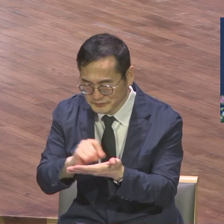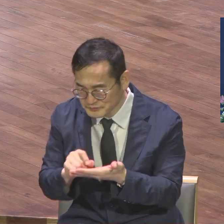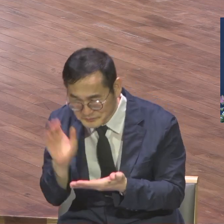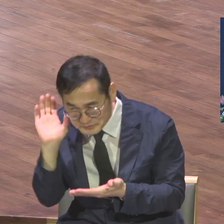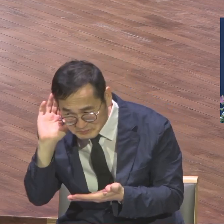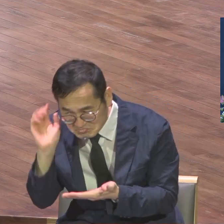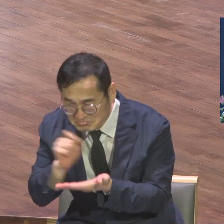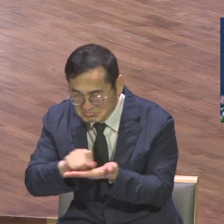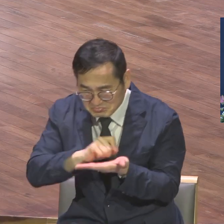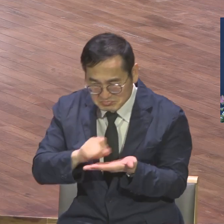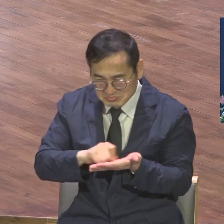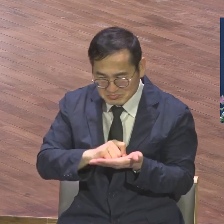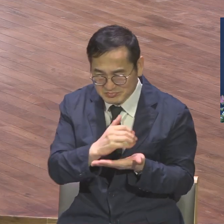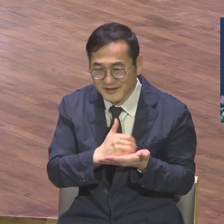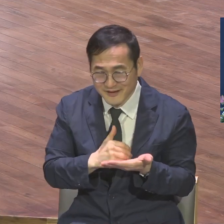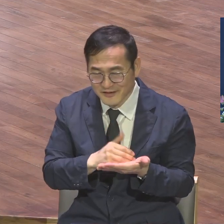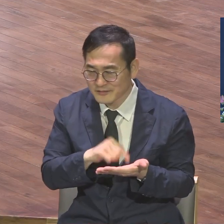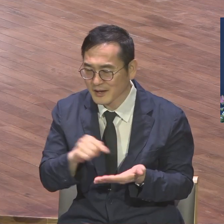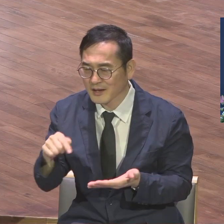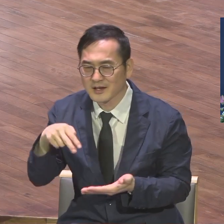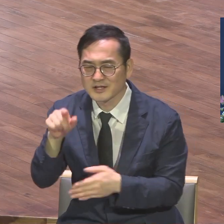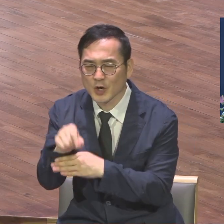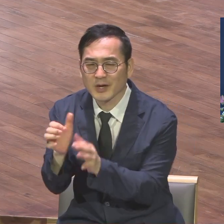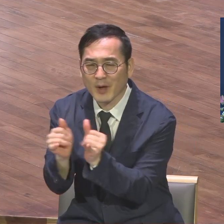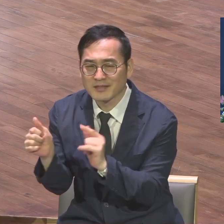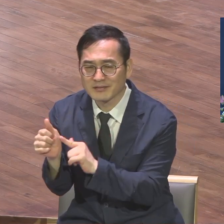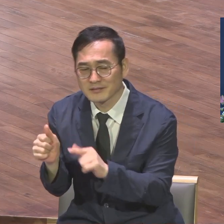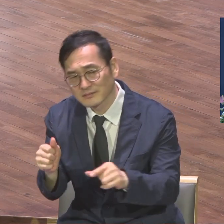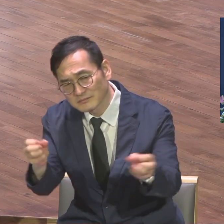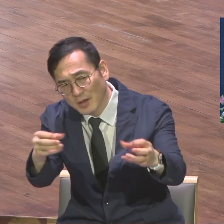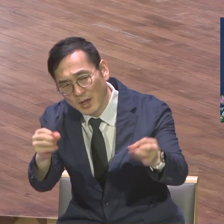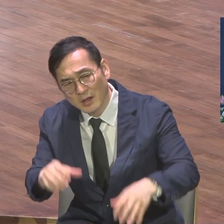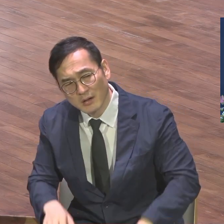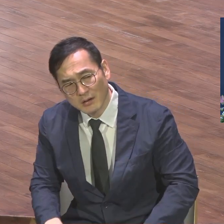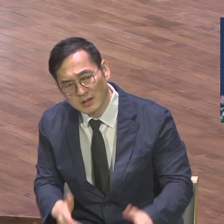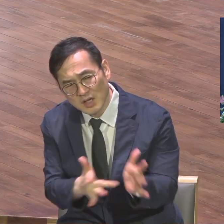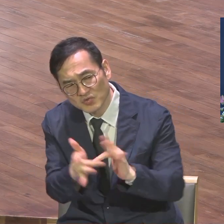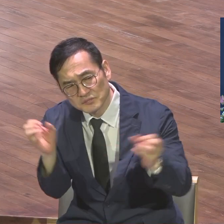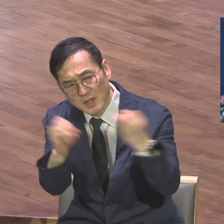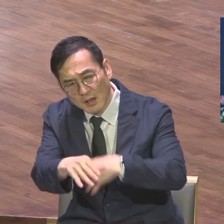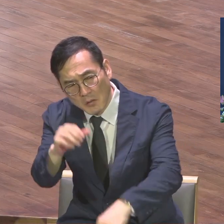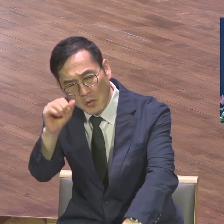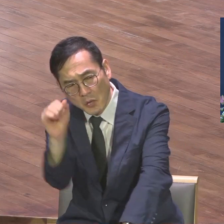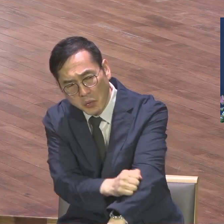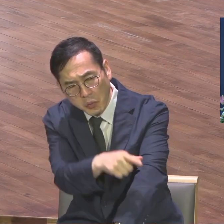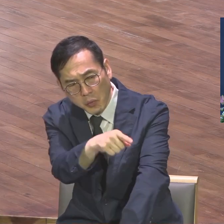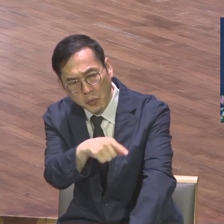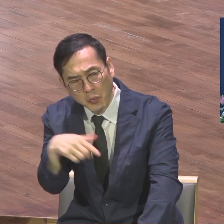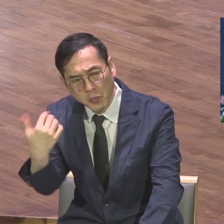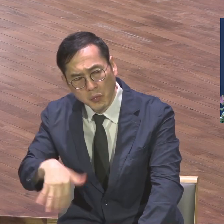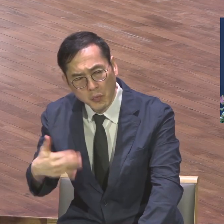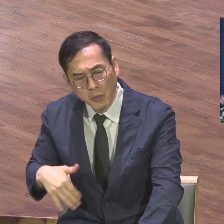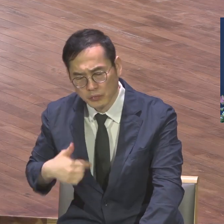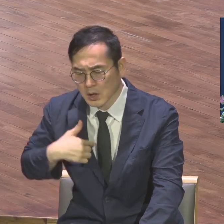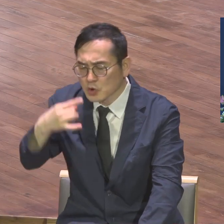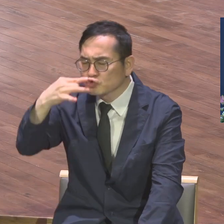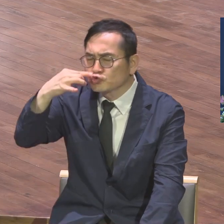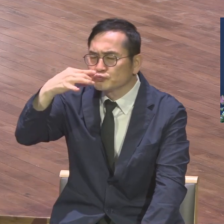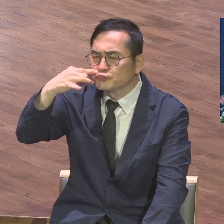막히게 답을 한다 이렇게 생각을 하고 하나 물어보고 싶다. 이 본문의